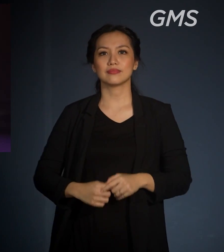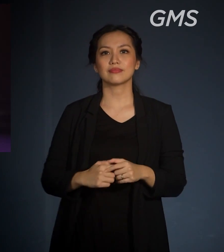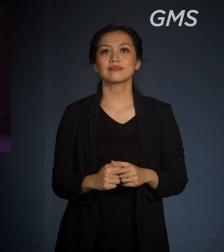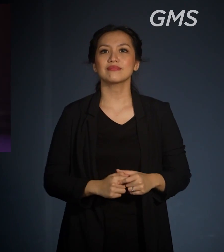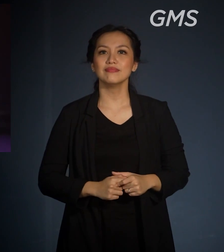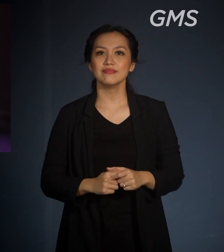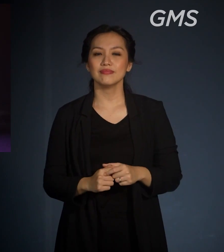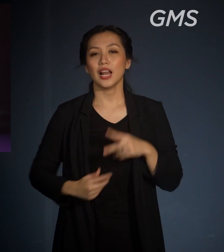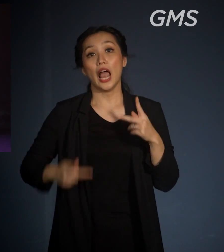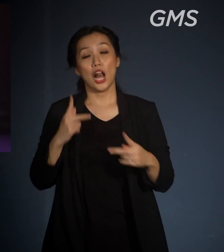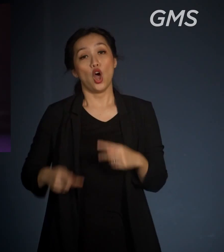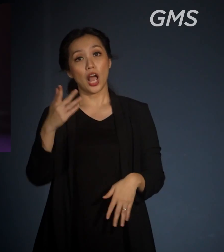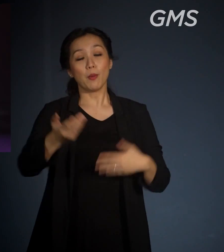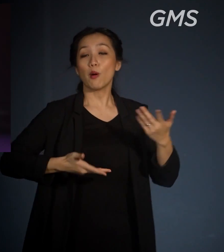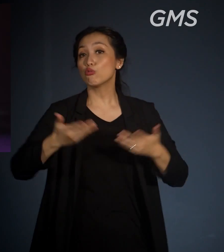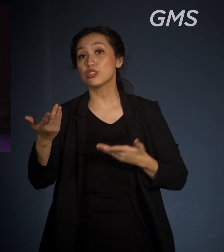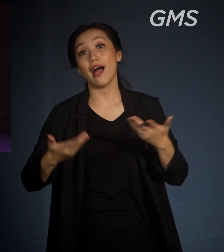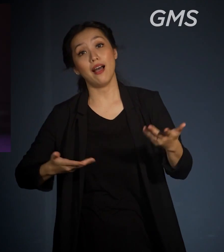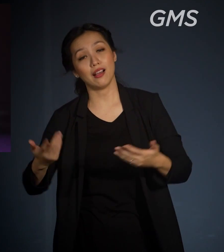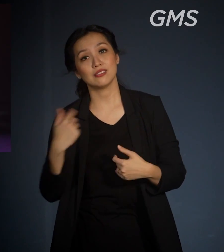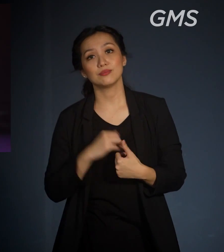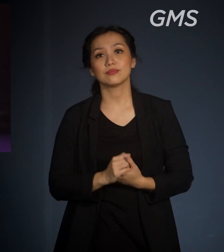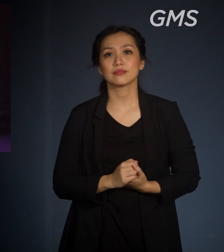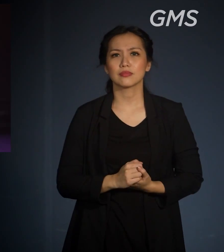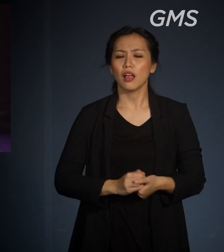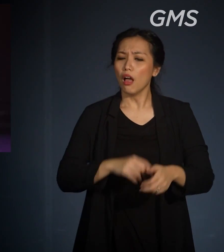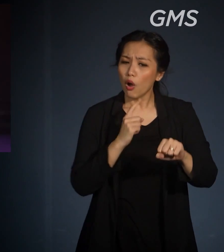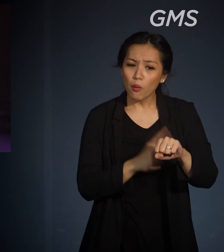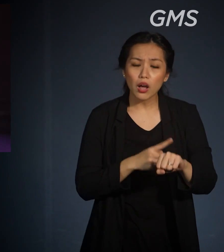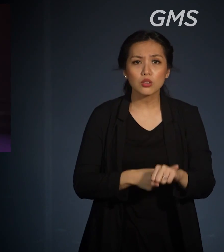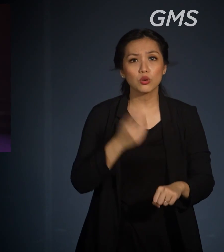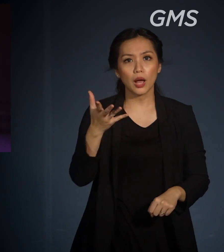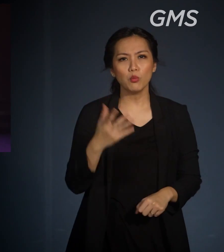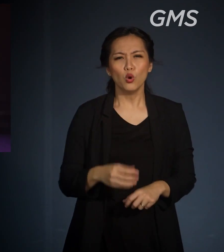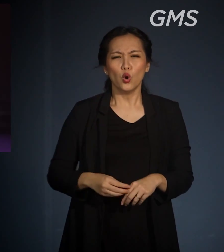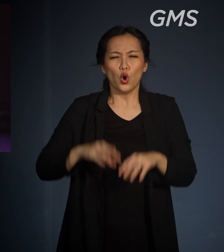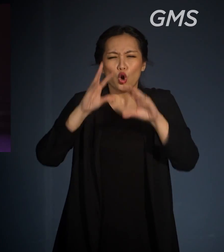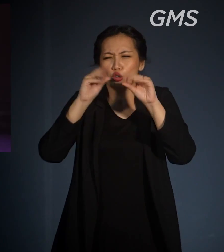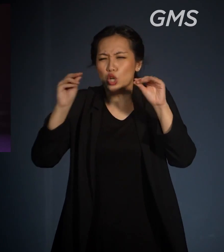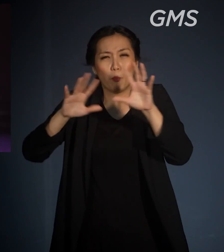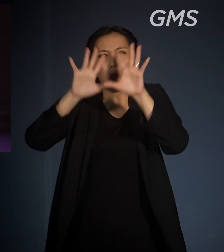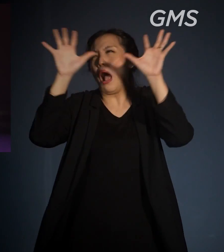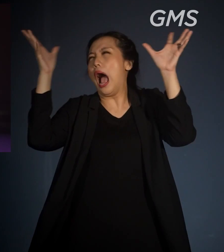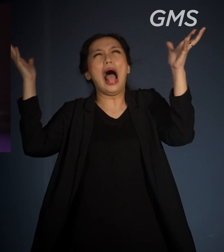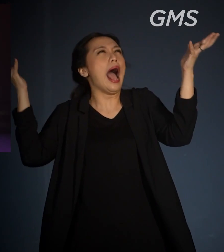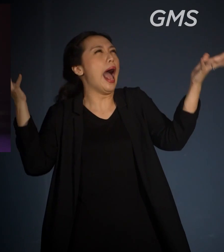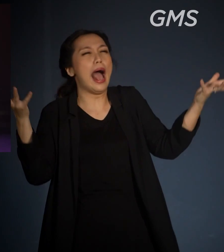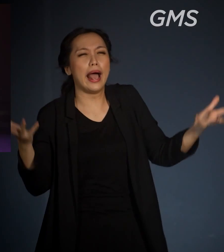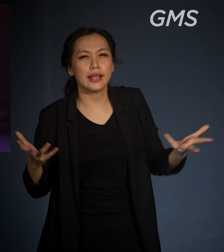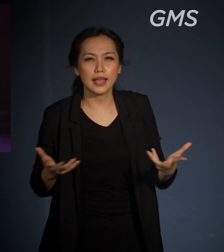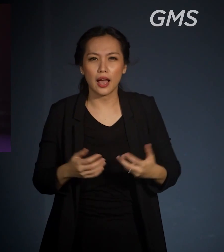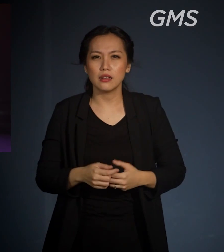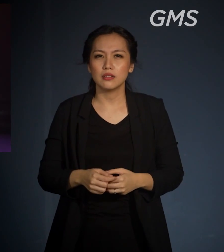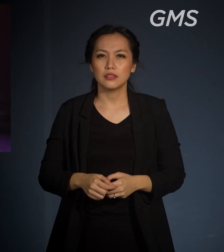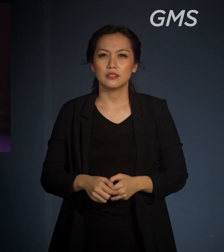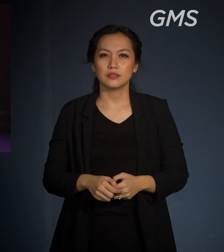Anda adalah seorang businessman, ketika Anda semakin sibuk di dalam pekerjaan, banyak tanggung